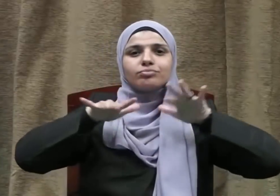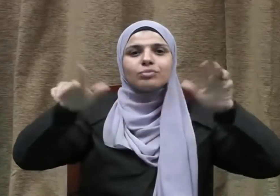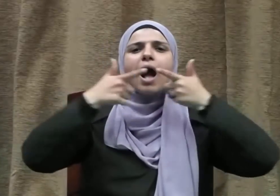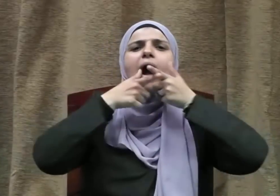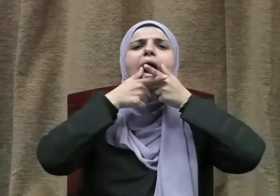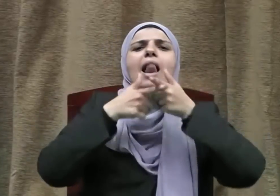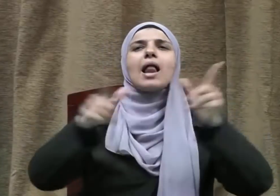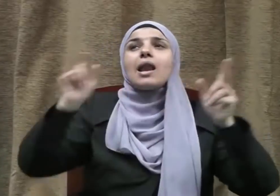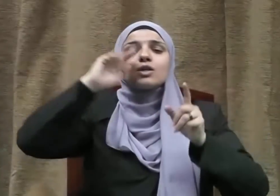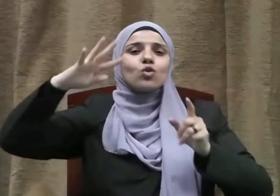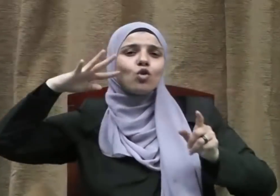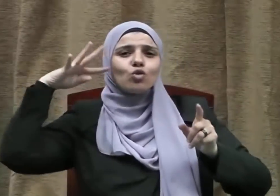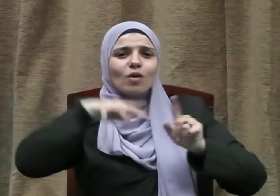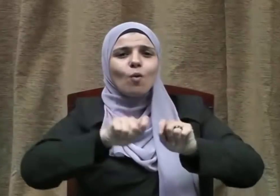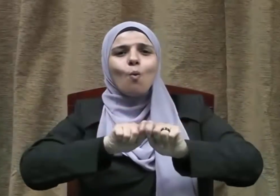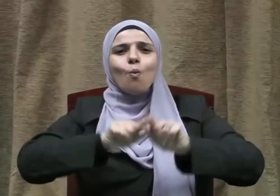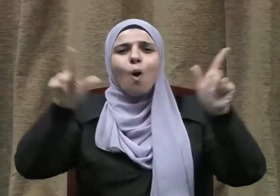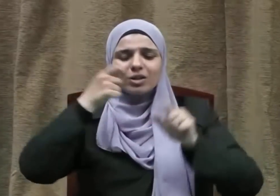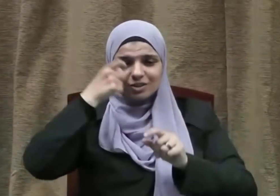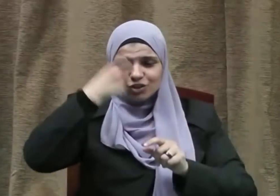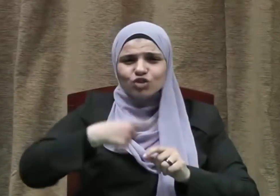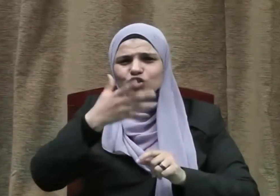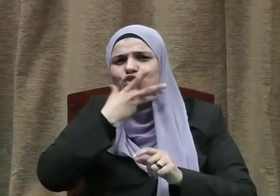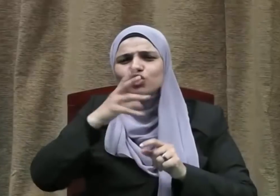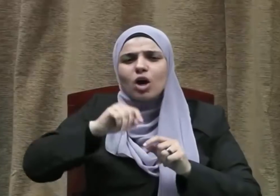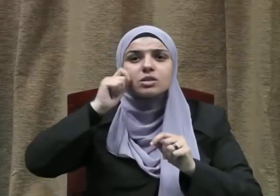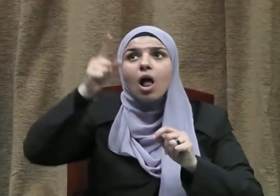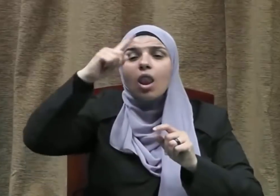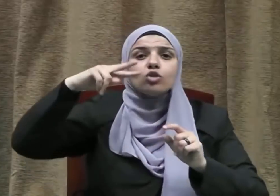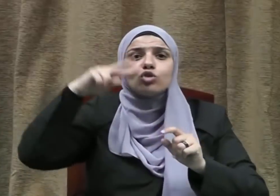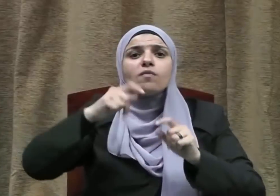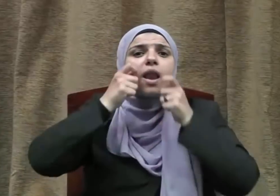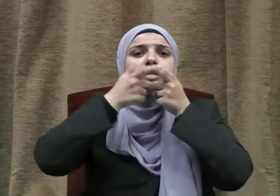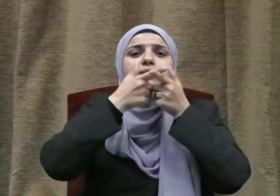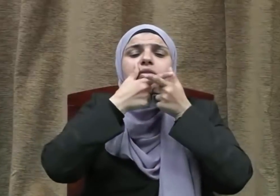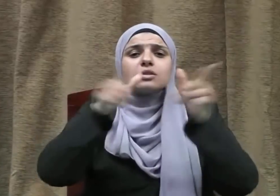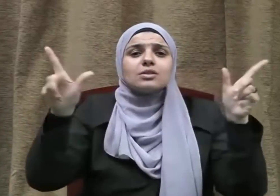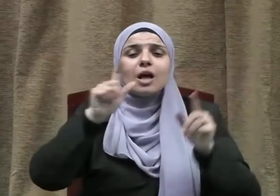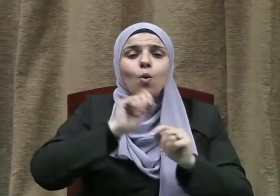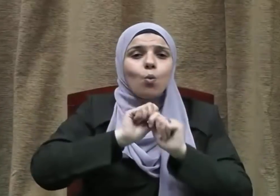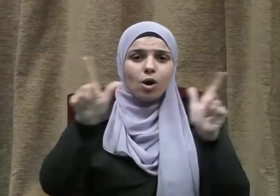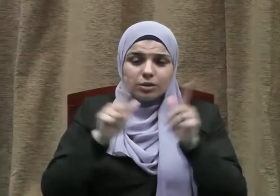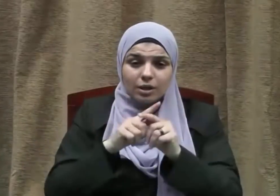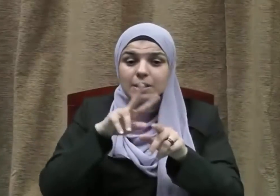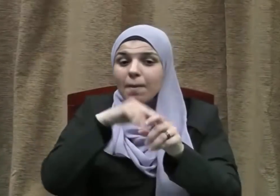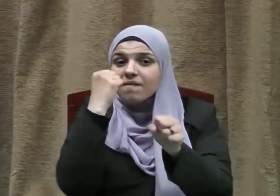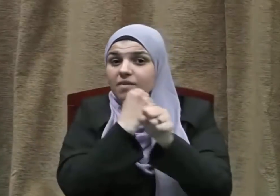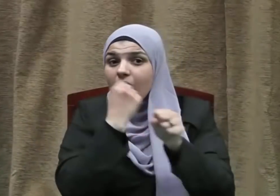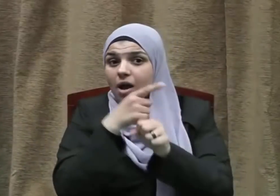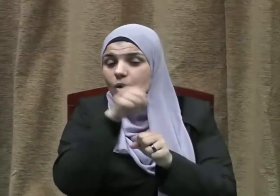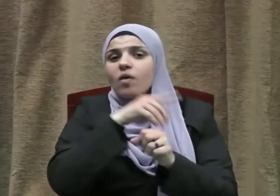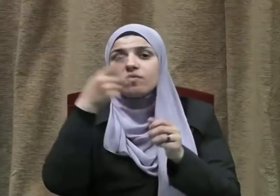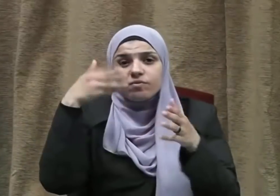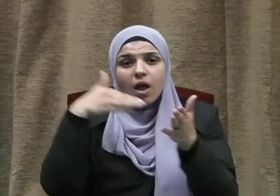يصير علماً منشوراً على صاحبه بما فعل وهكذا